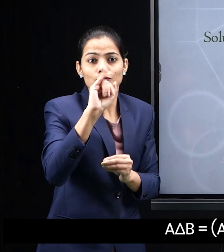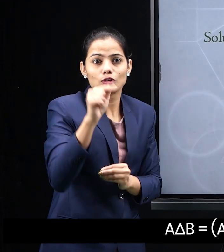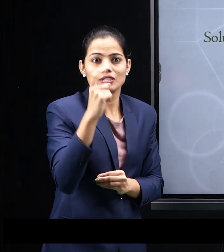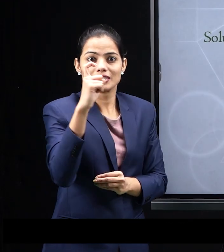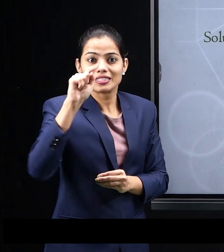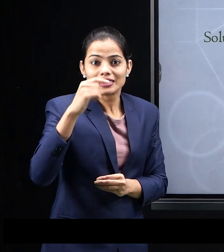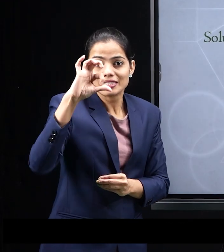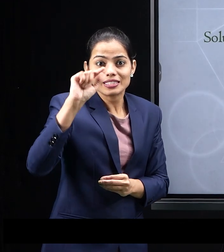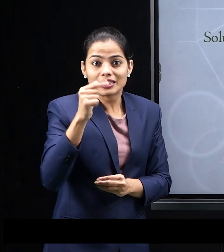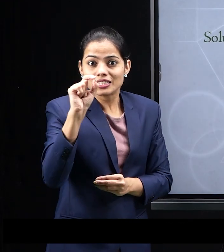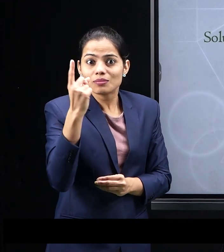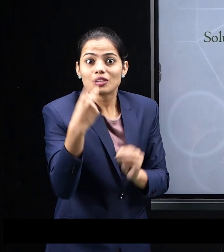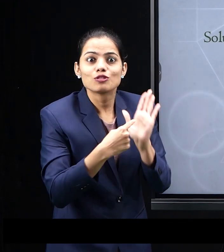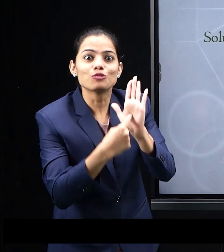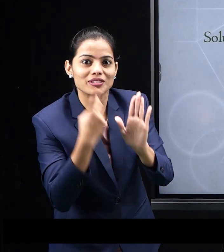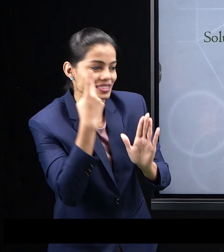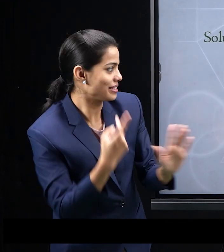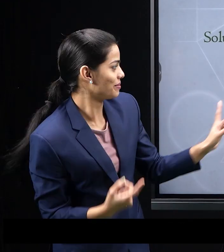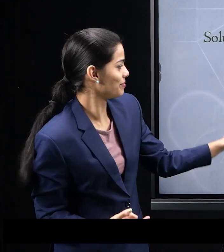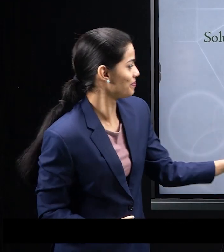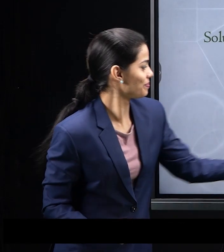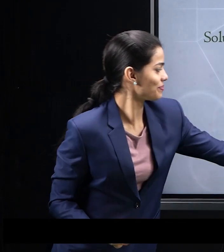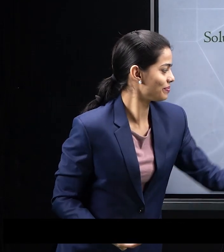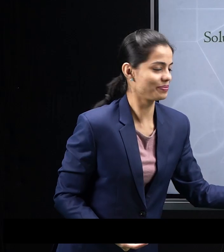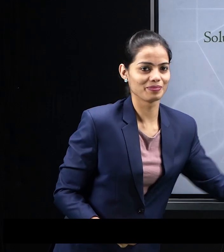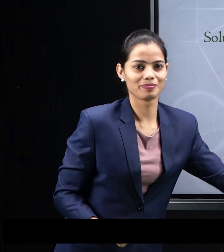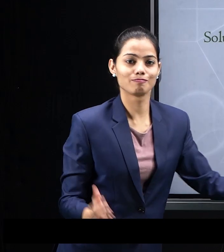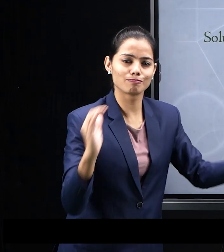a delta b is equals to 6, 7, 9, 10, 12.